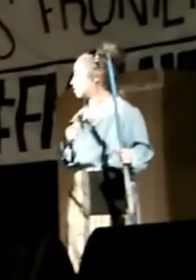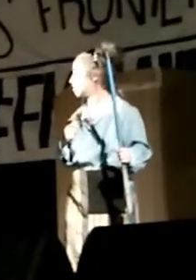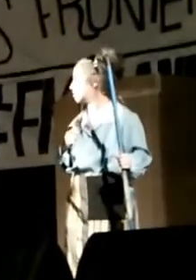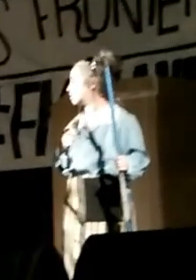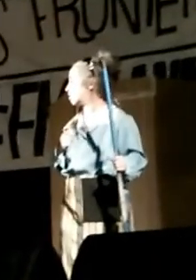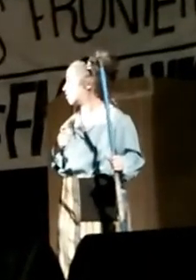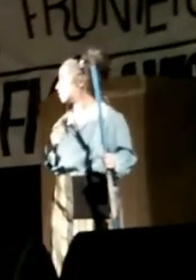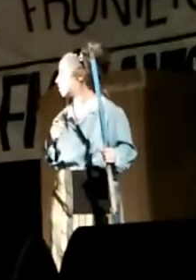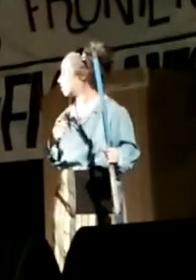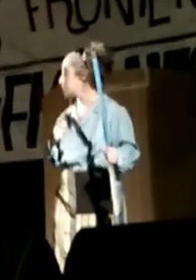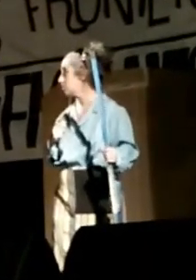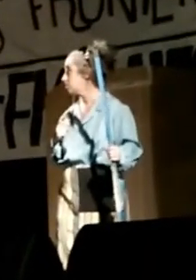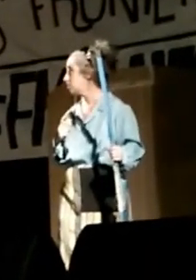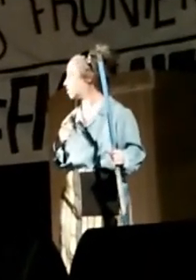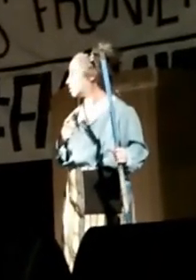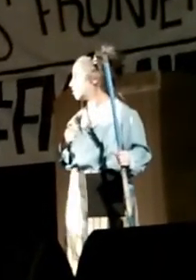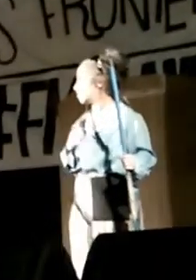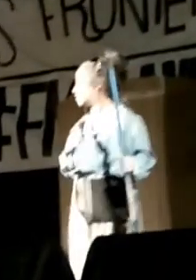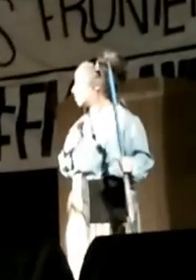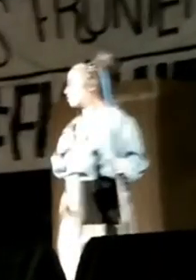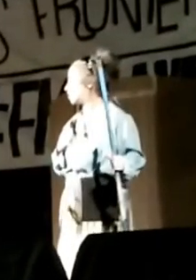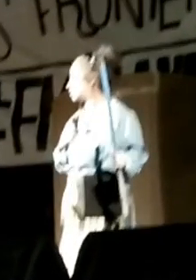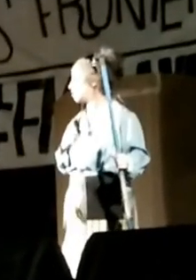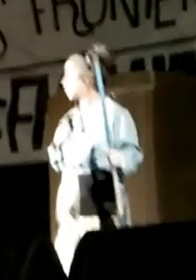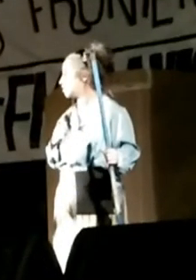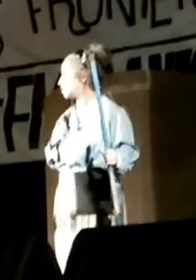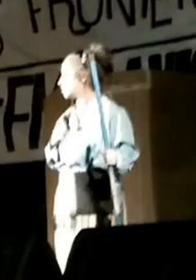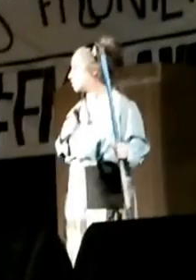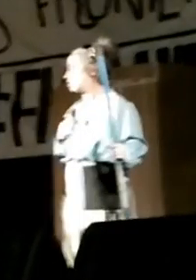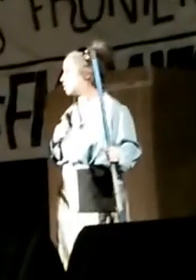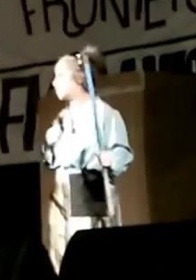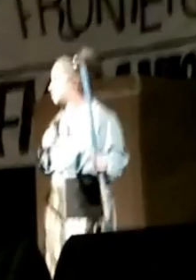¿Sabes quiénes somos? No.